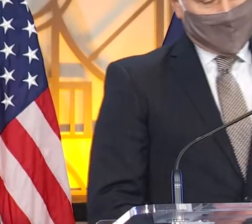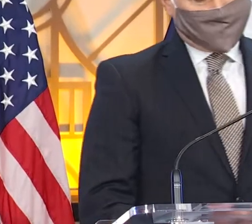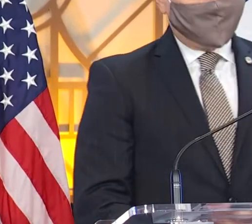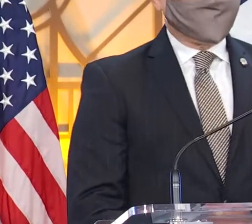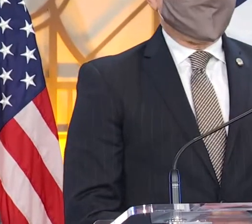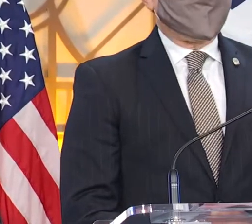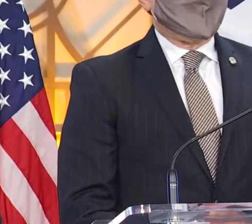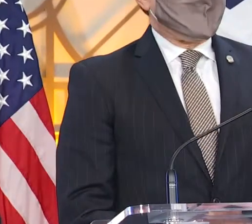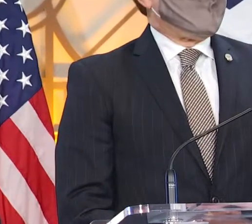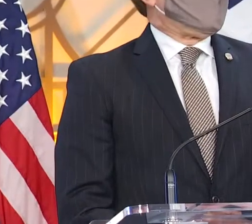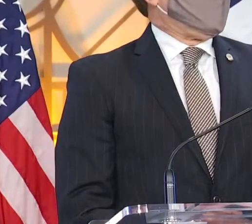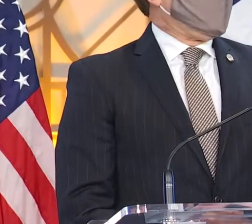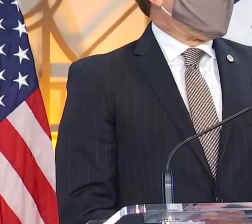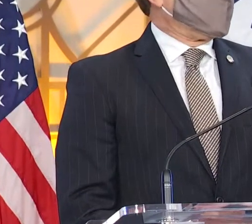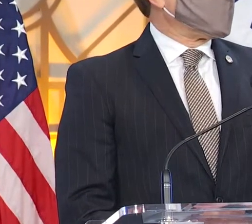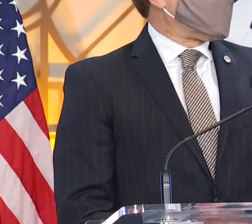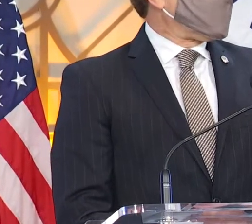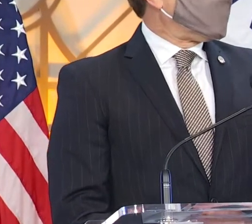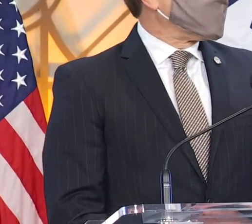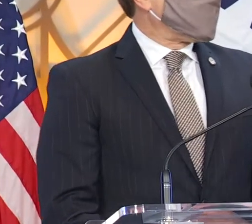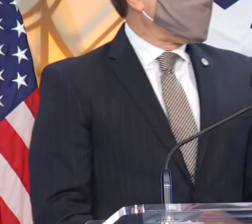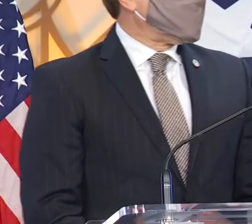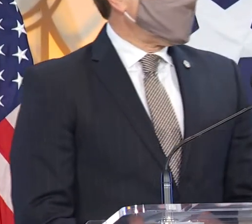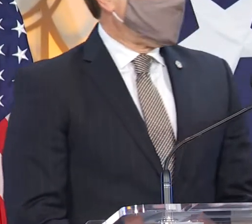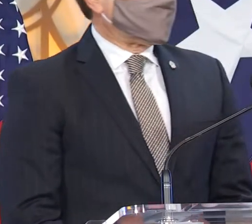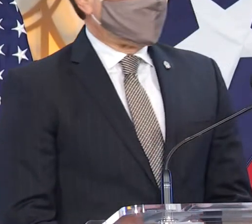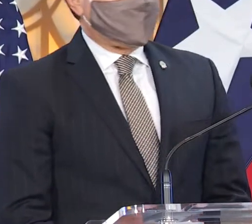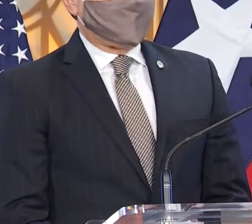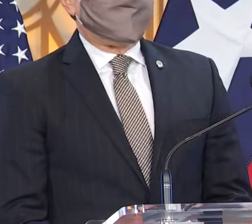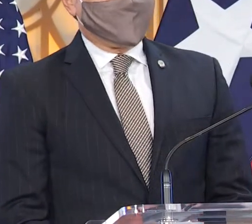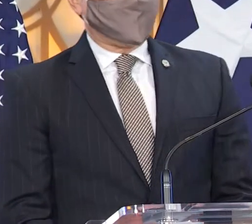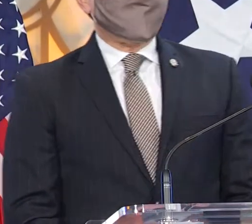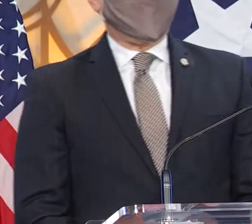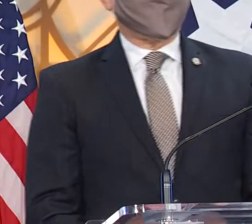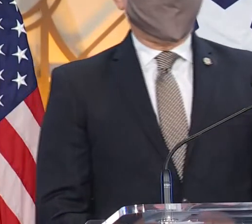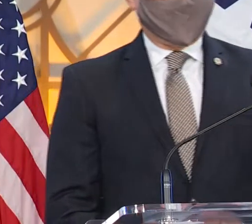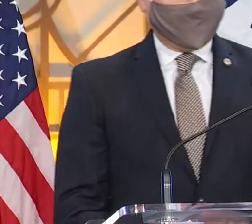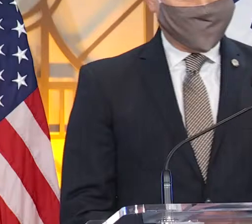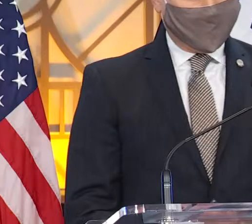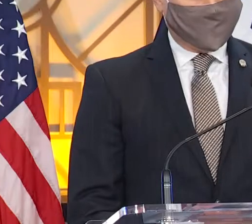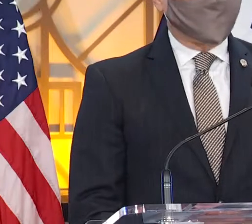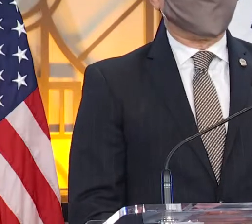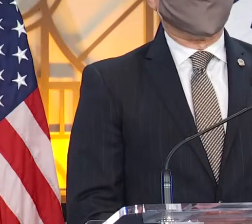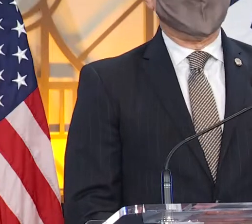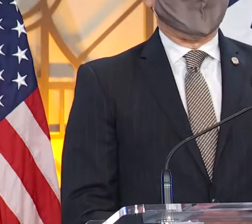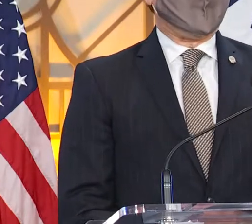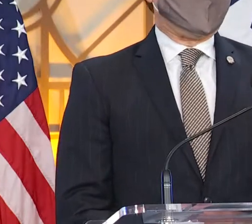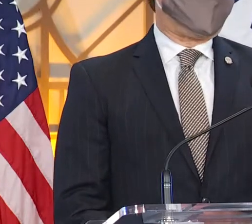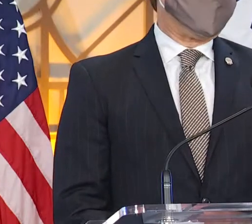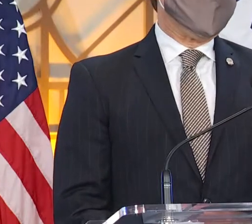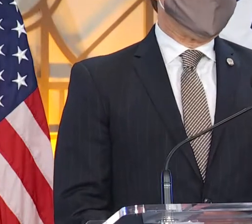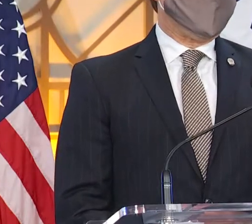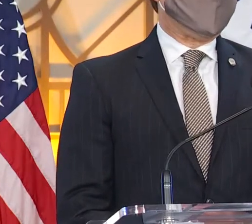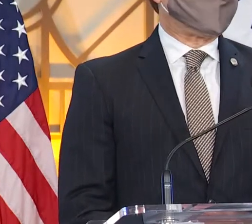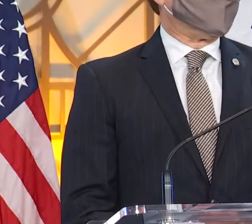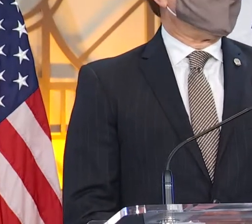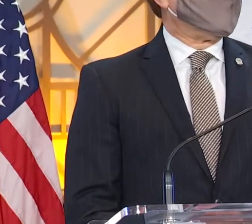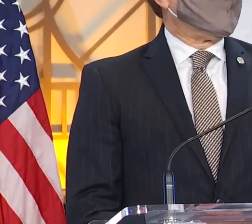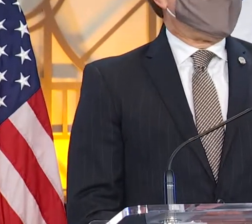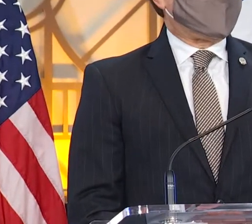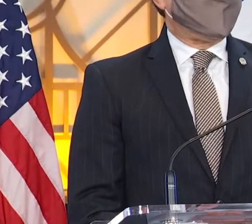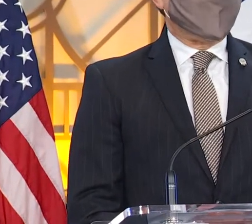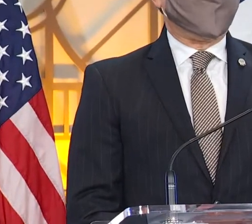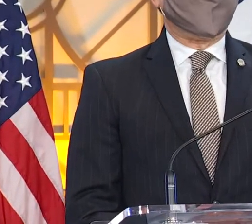acompañan. Es un placer. El anuncio que acabamos de hacer es de mayor impacto para la ciudad de Houston. La compañía